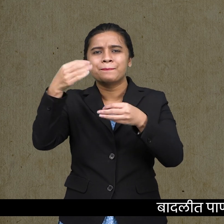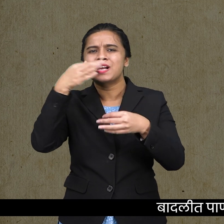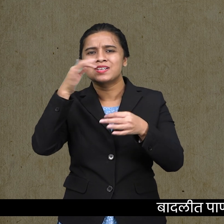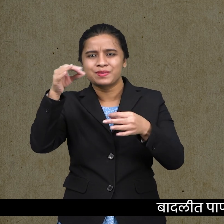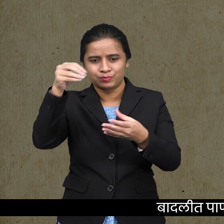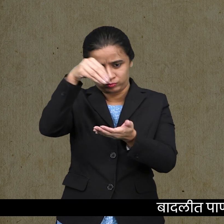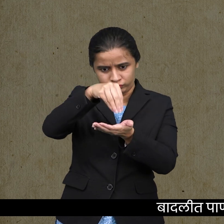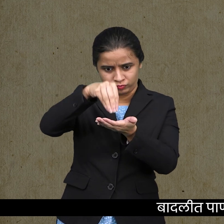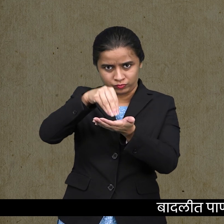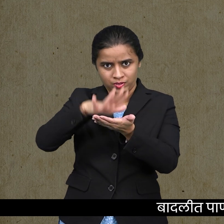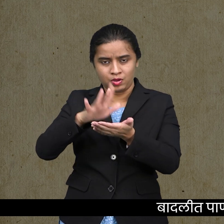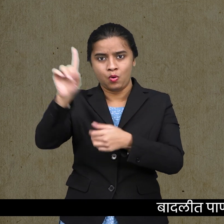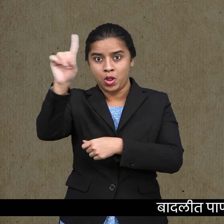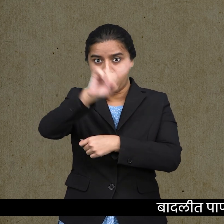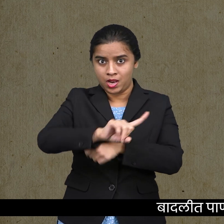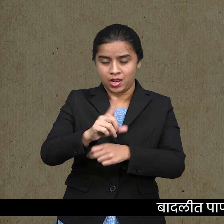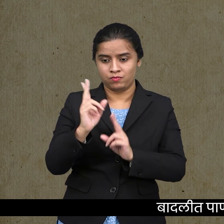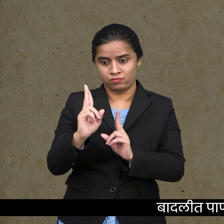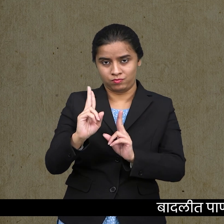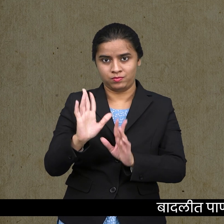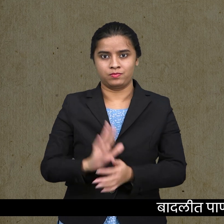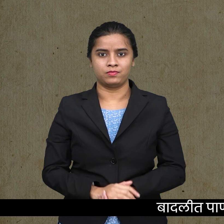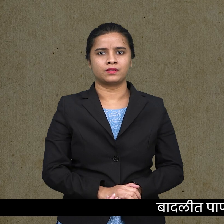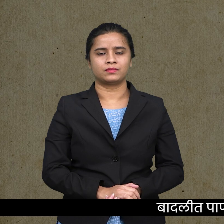बादलीत पाण्यात एक दिवस भिजवा.